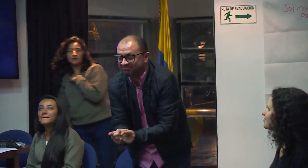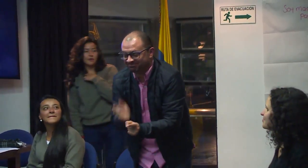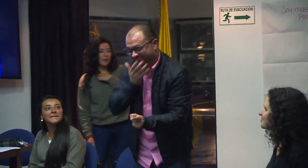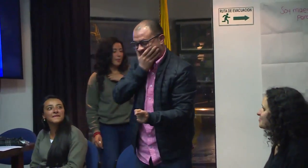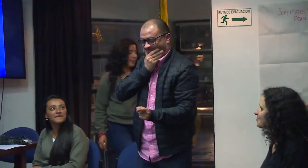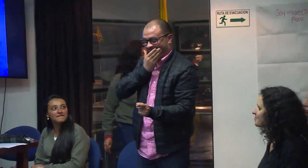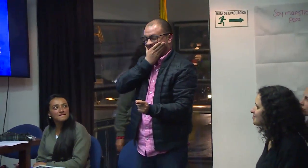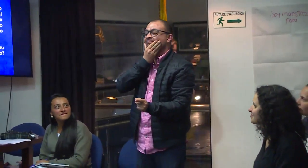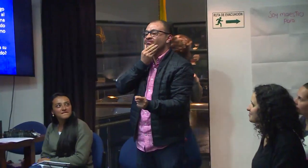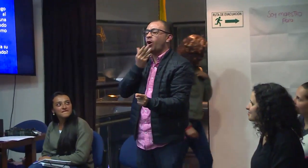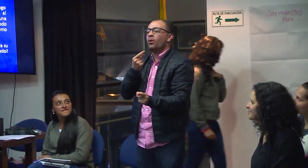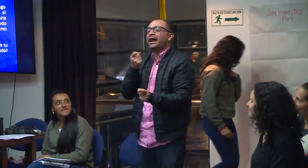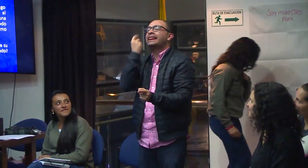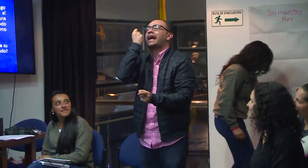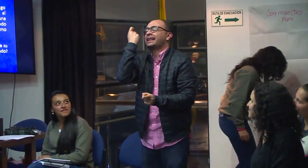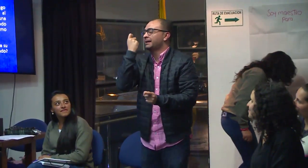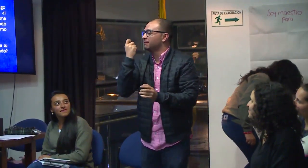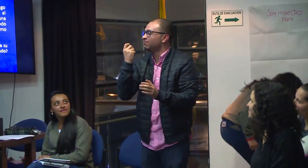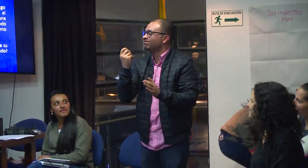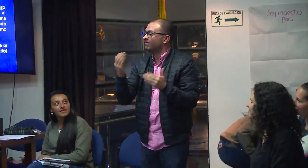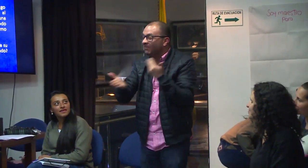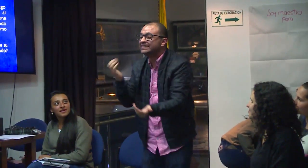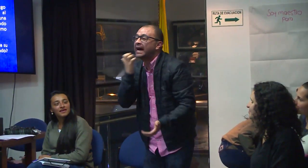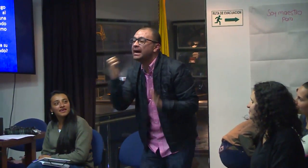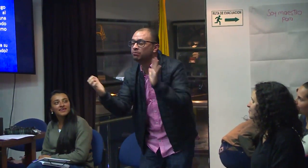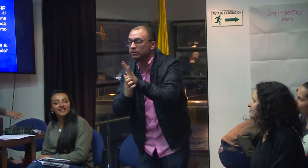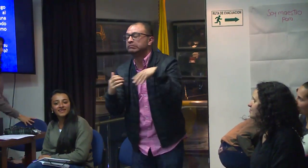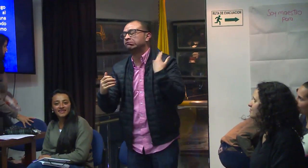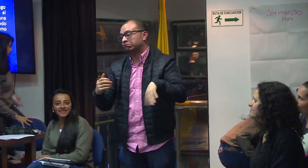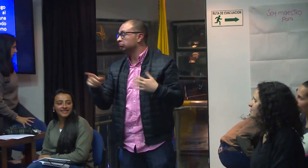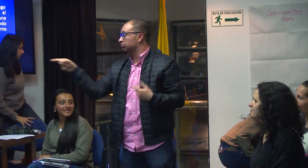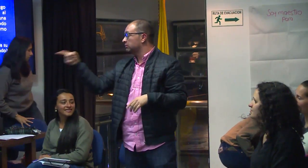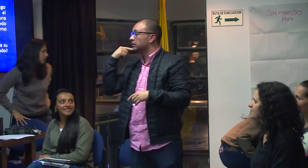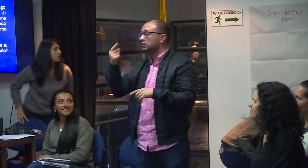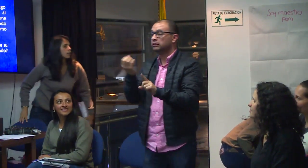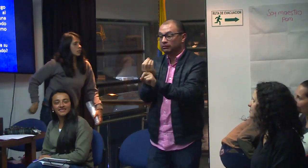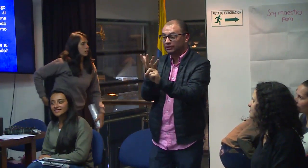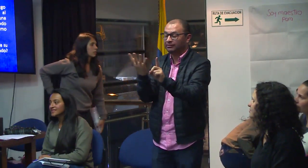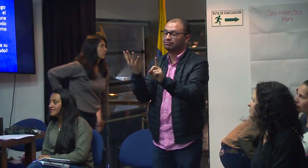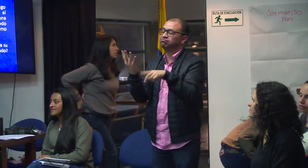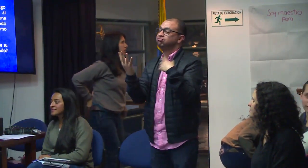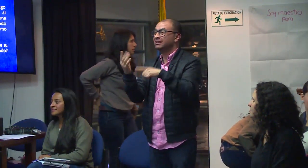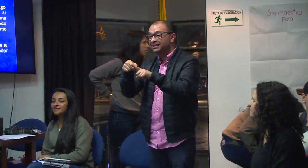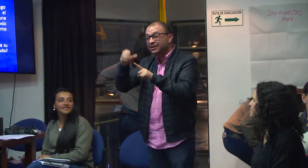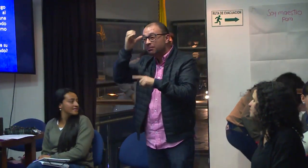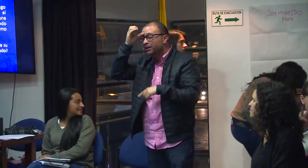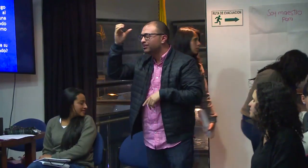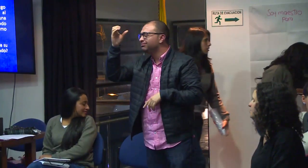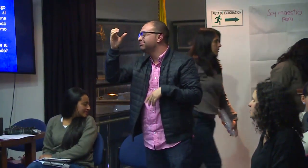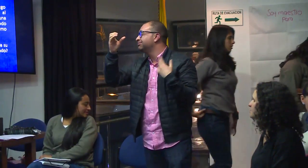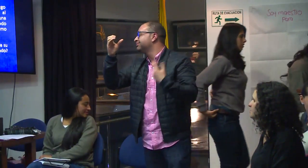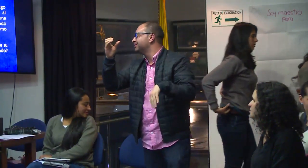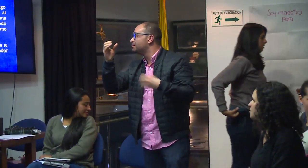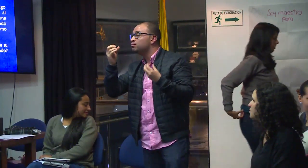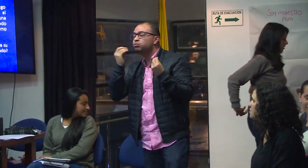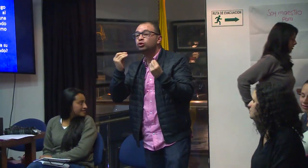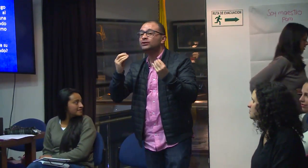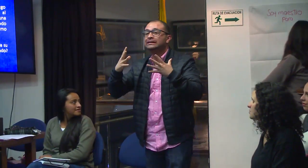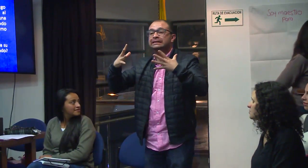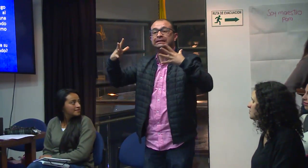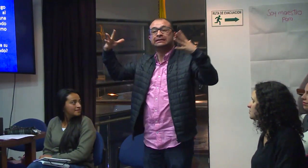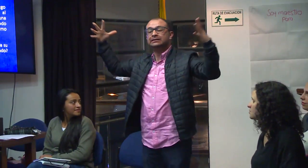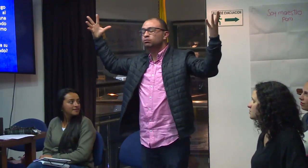El profesor ha hablado un montón, yo voy a ser más breve, no porque no vaya a decir algo significativo. Cuando él